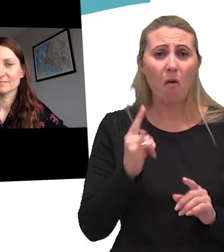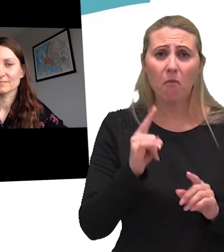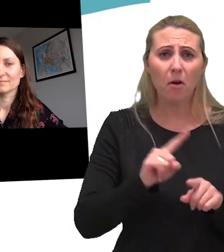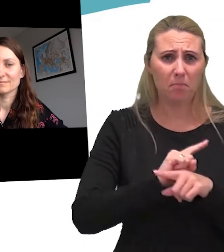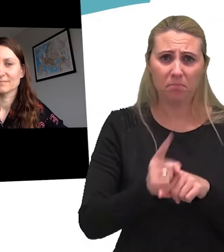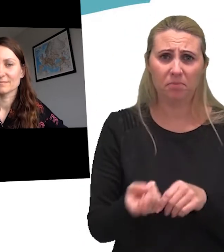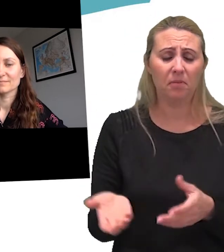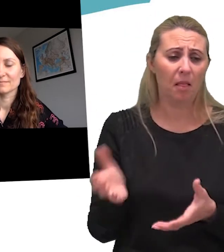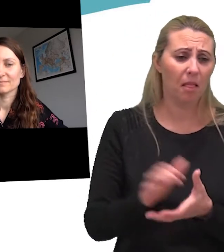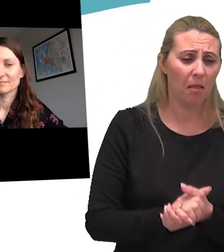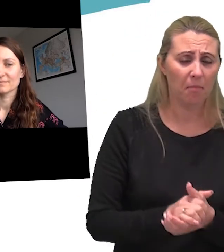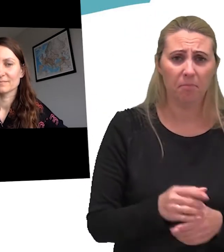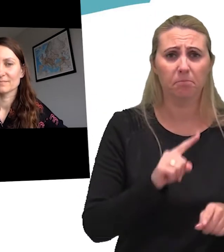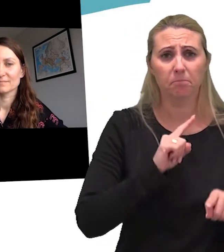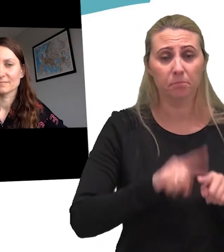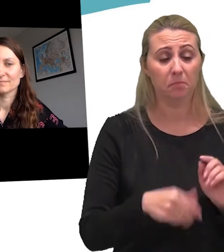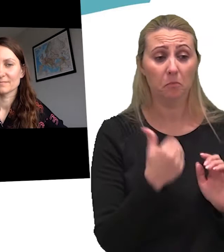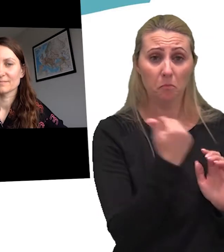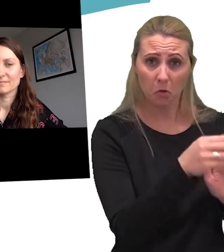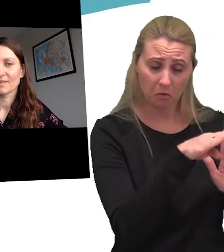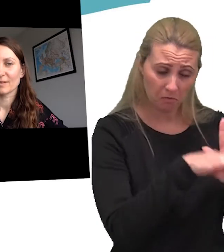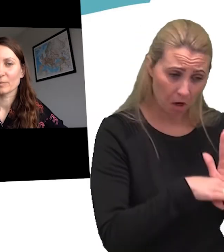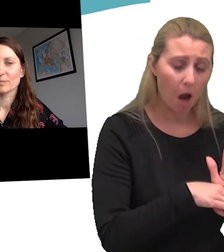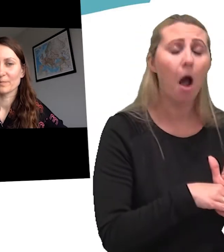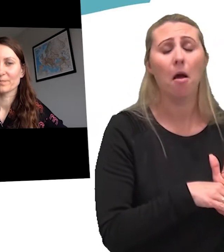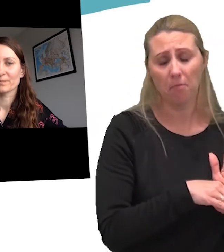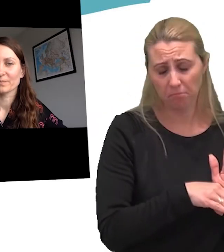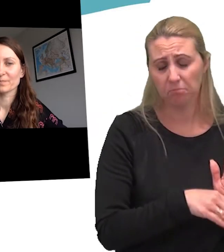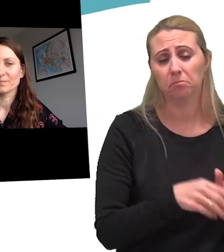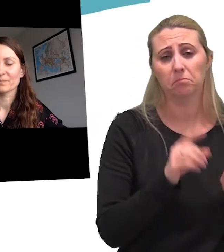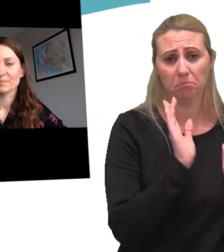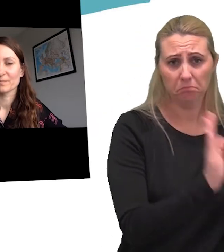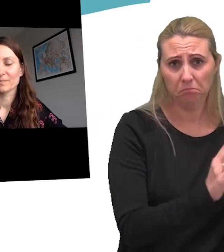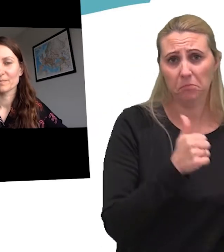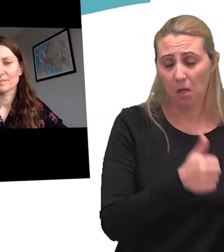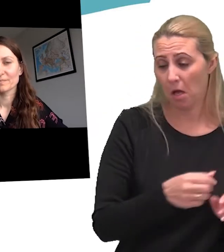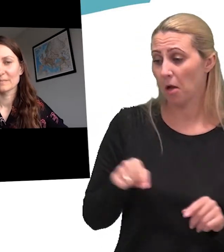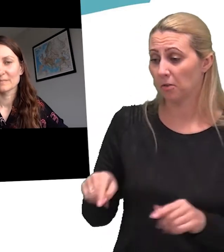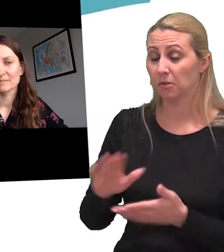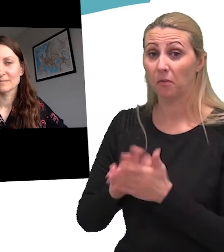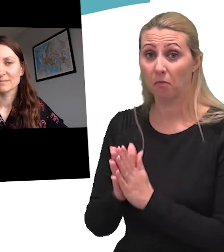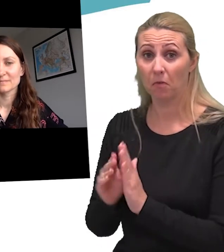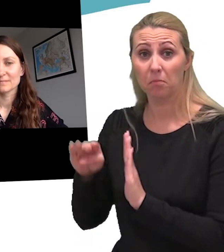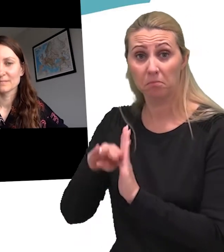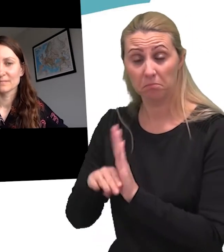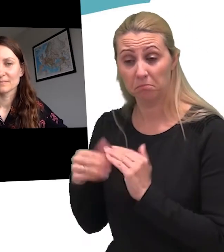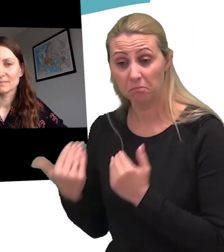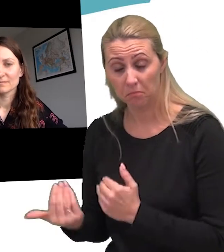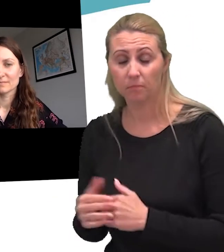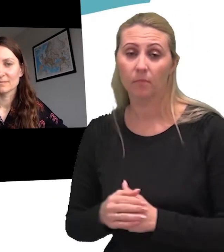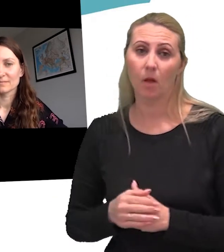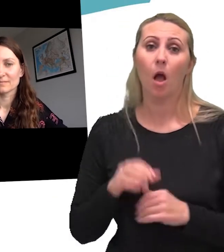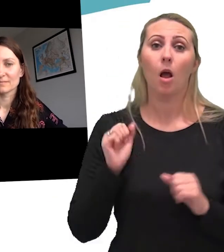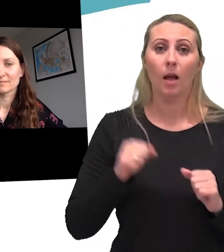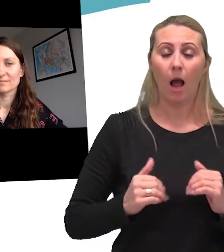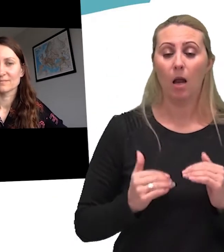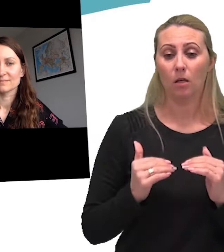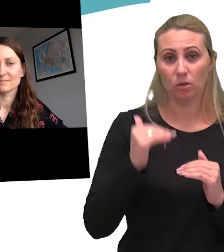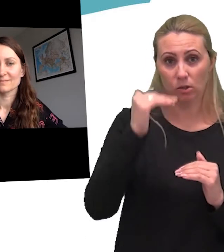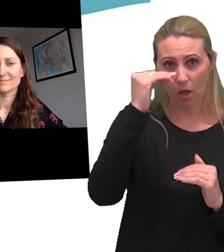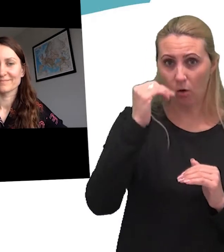to, kokia yra tvarka. Taip. Aišku, ta tvarka keisti, kai vaikai jau paaugėja,